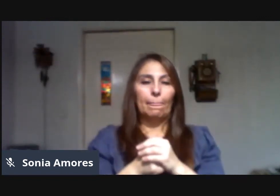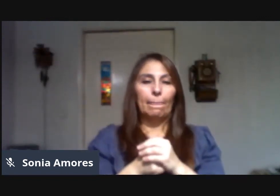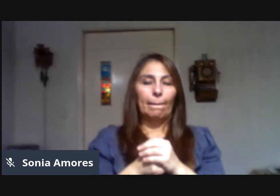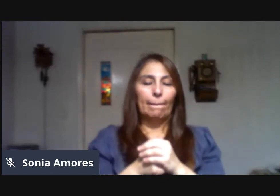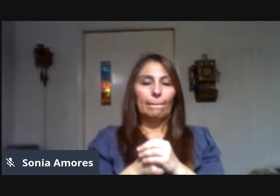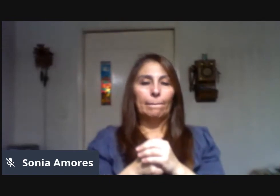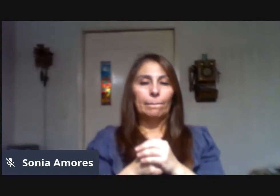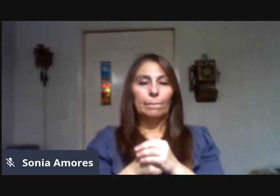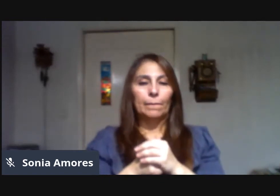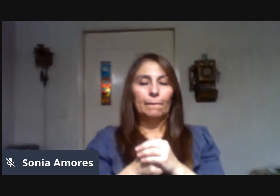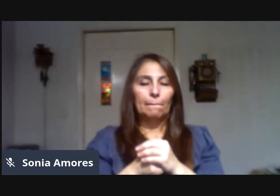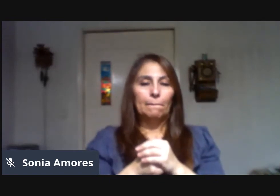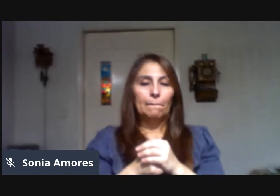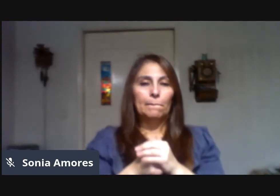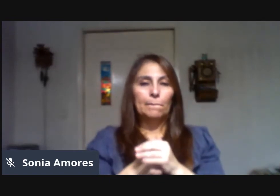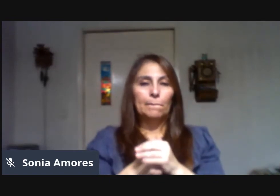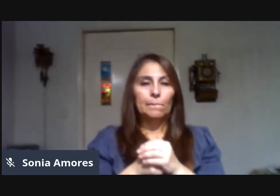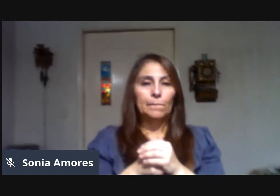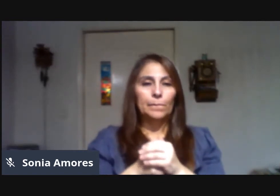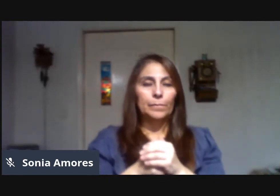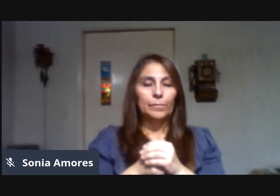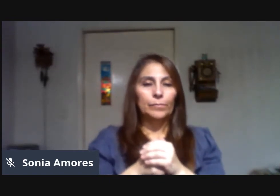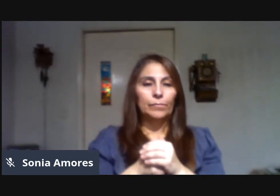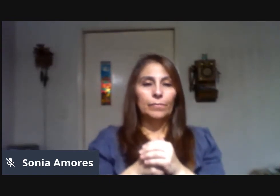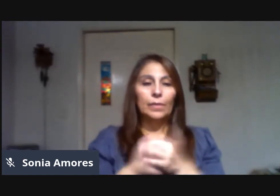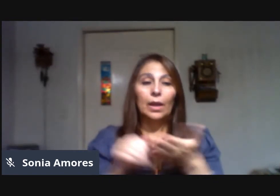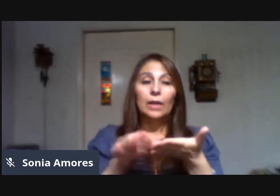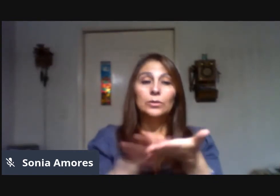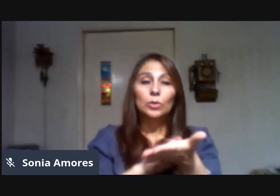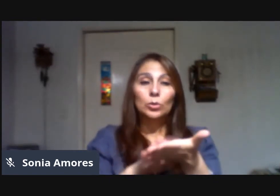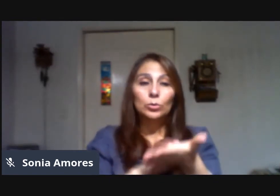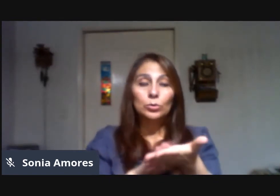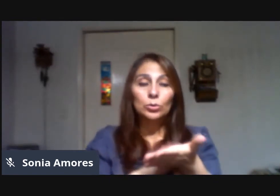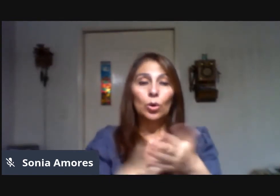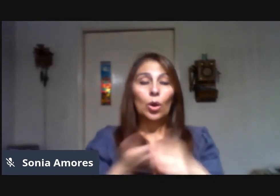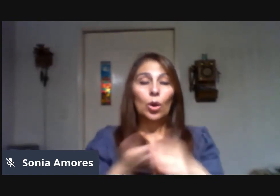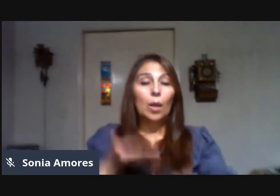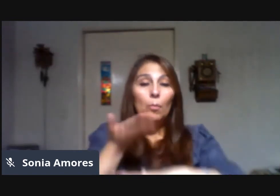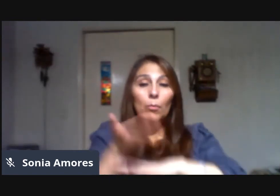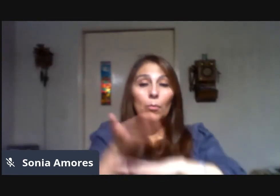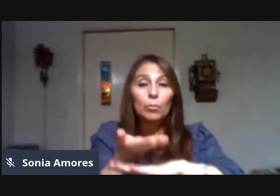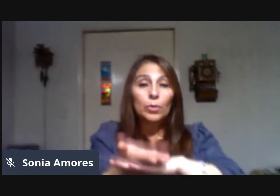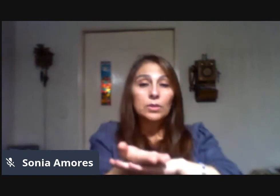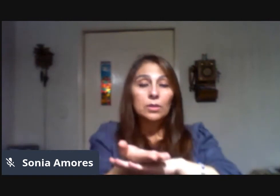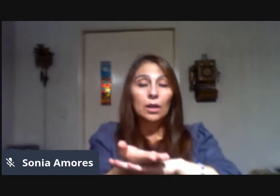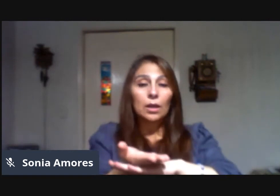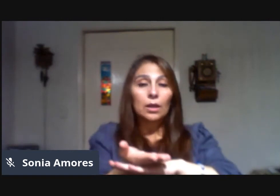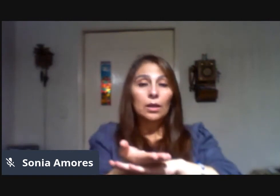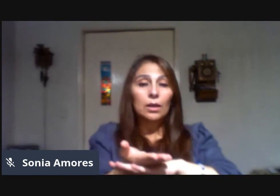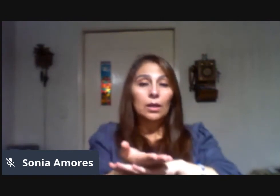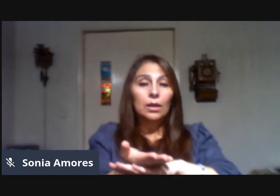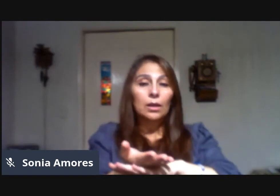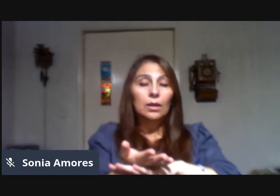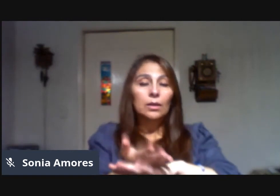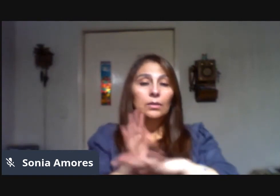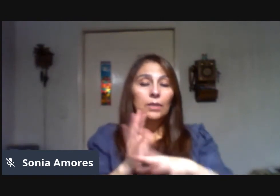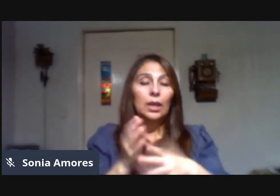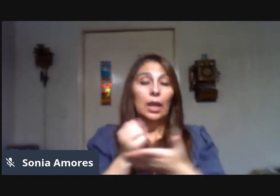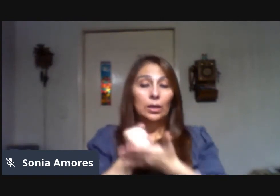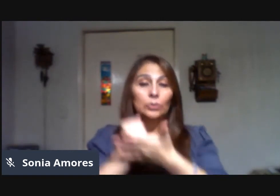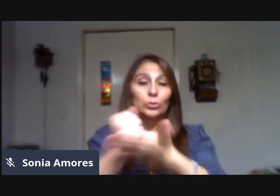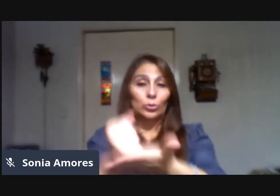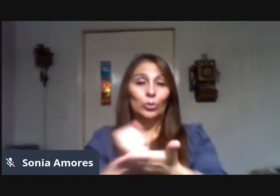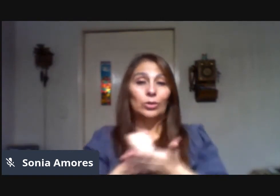la solución, la propuesta debería estar encaminada quizás por esos visos de la solidaridad que mencionaba Germán,